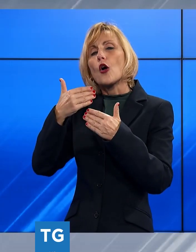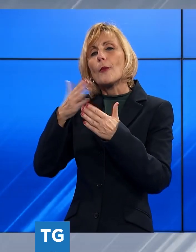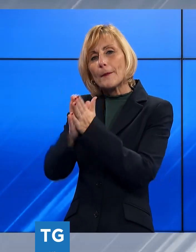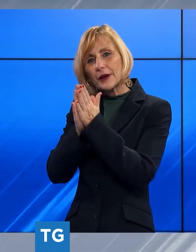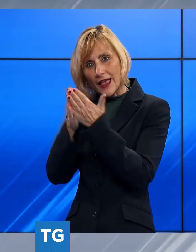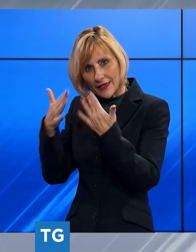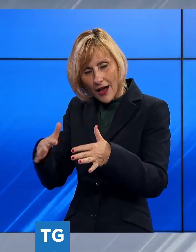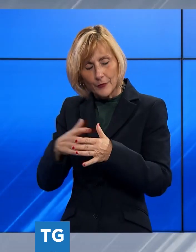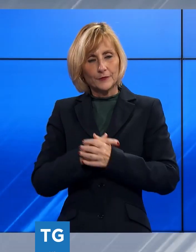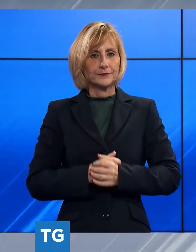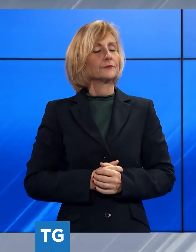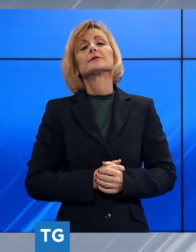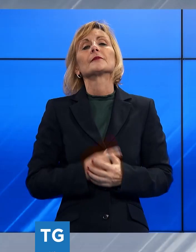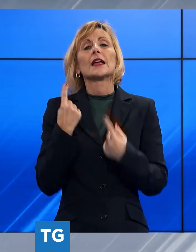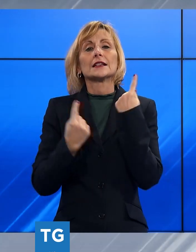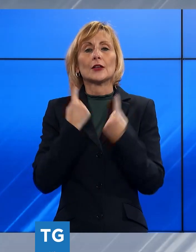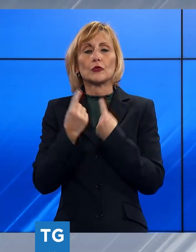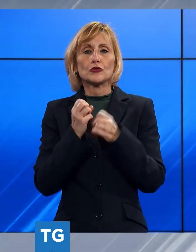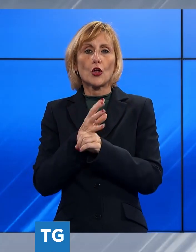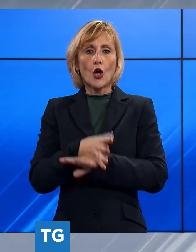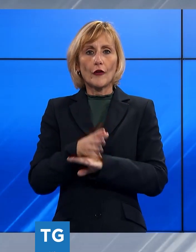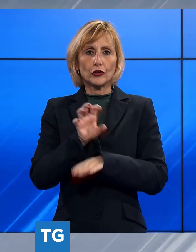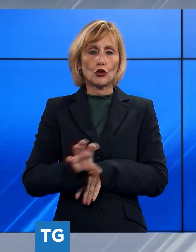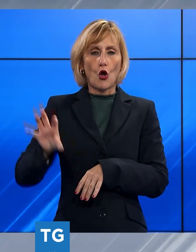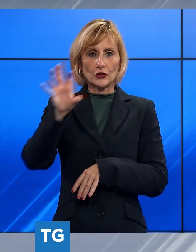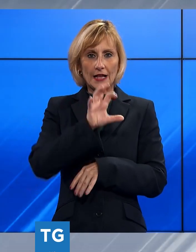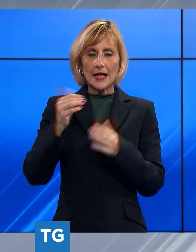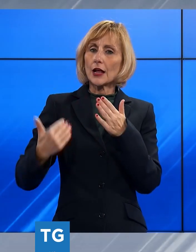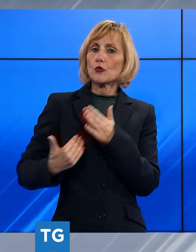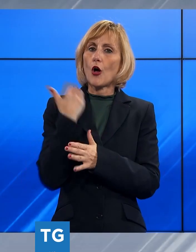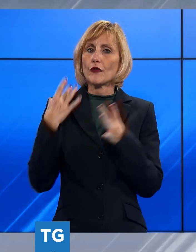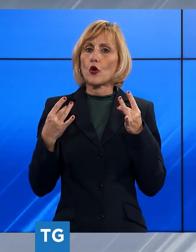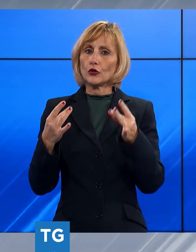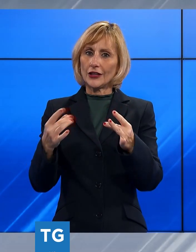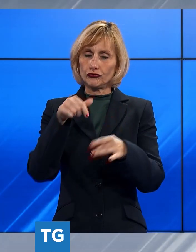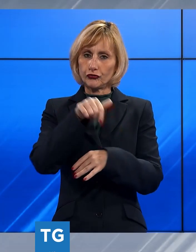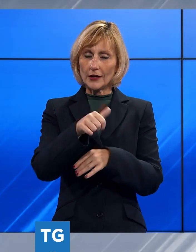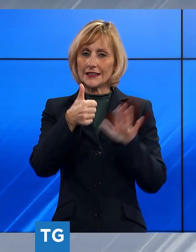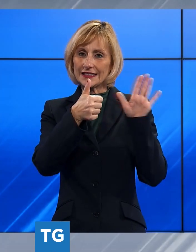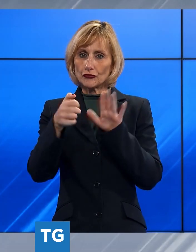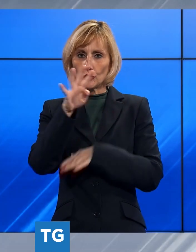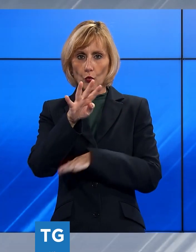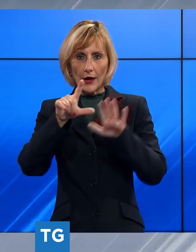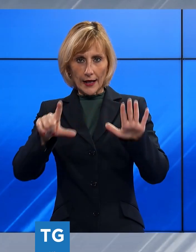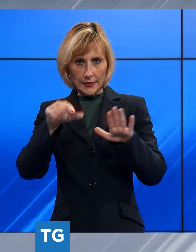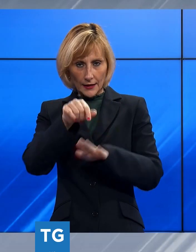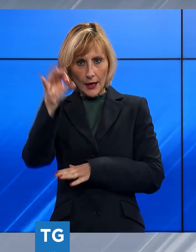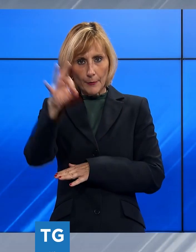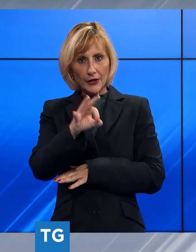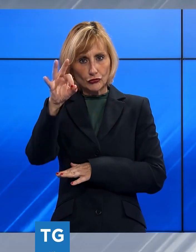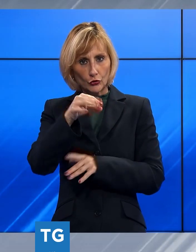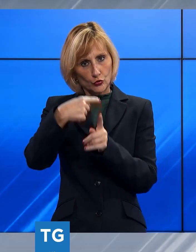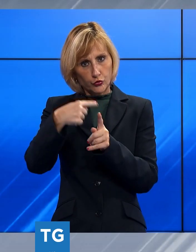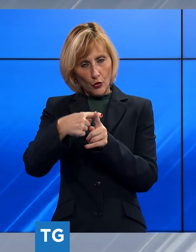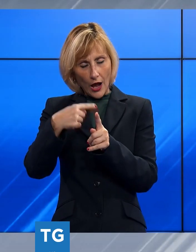Vediamo la situazione covid in Toscana con i nuovi contagiati che sono 60047 e un tasso di positività